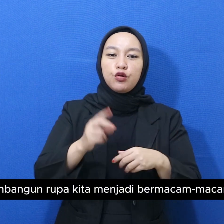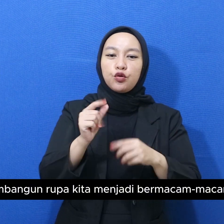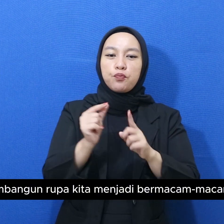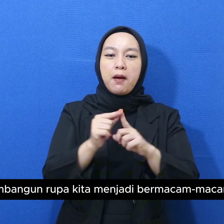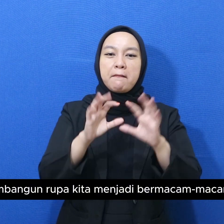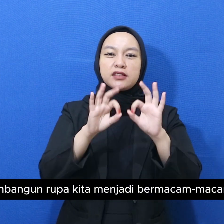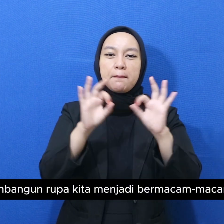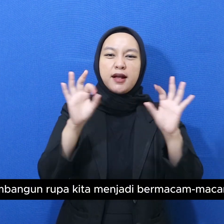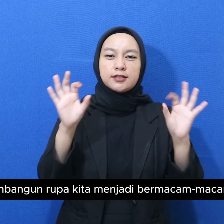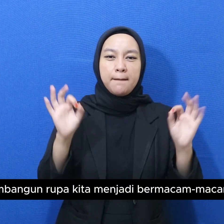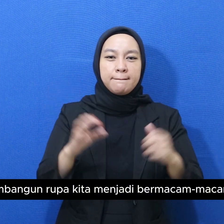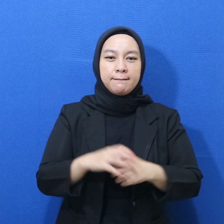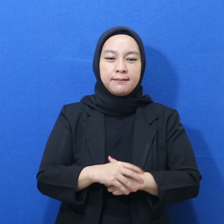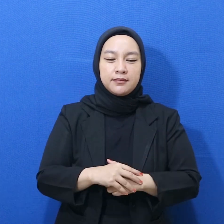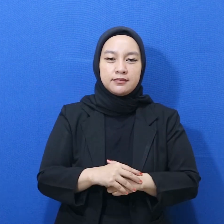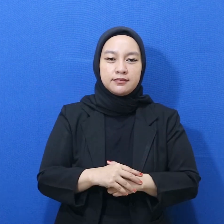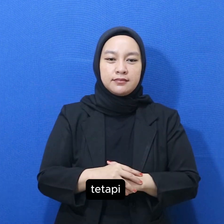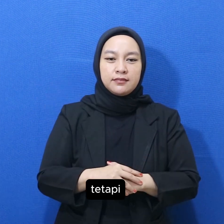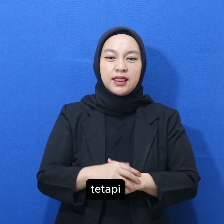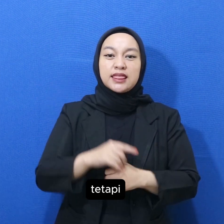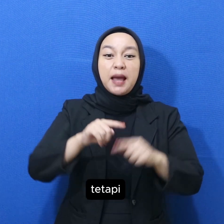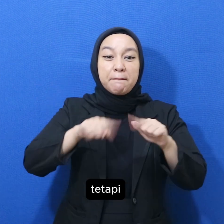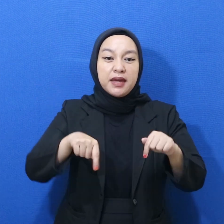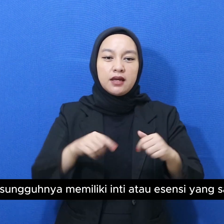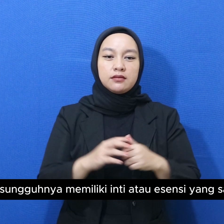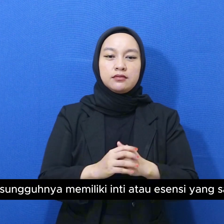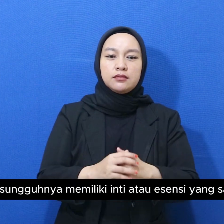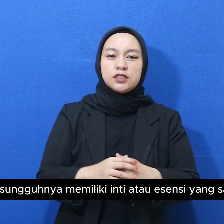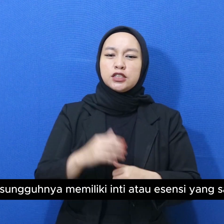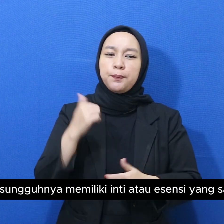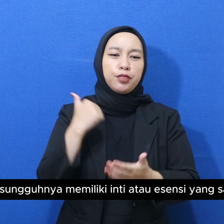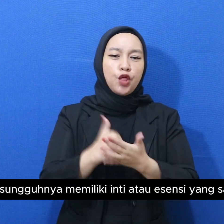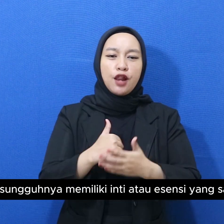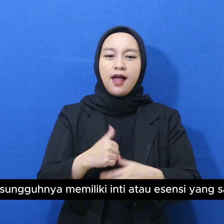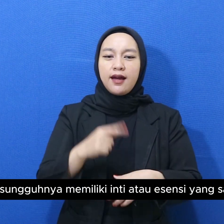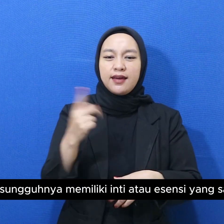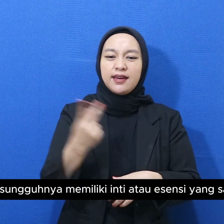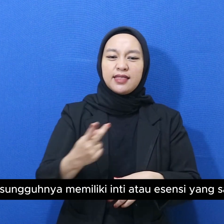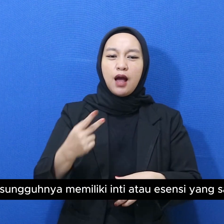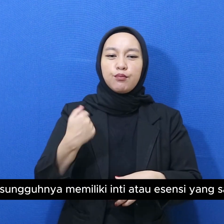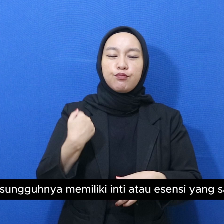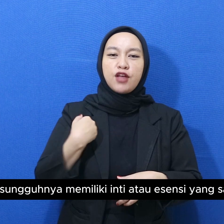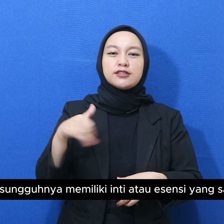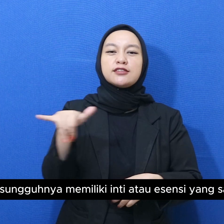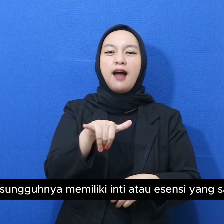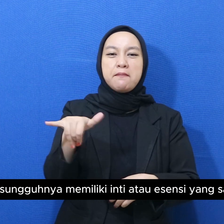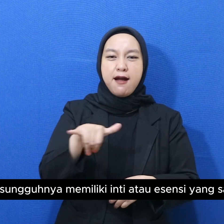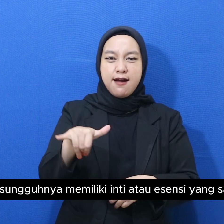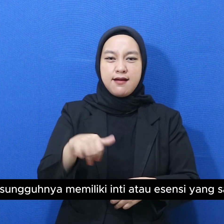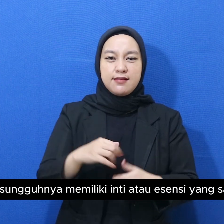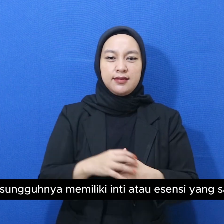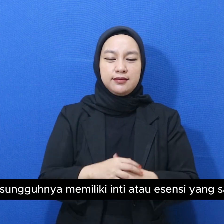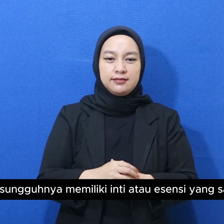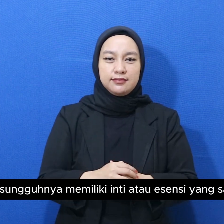bermacam-macam. Tetapi, kita sesungguhnya memiliki inti atau esensi yang sama.